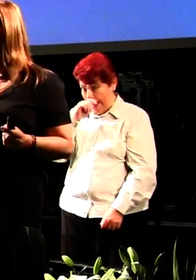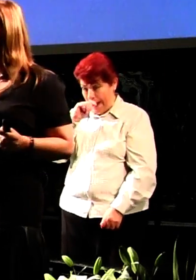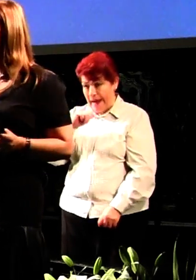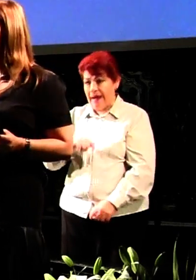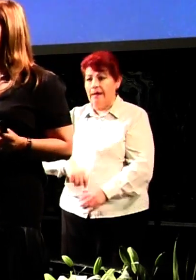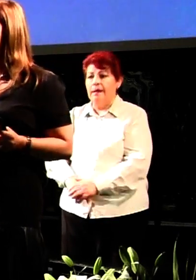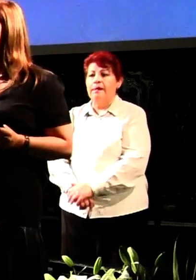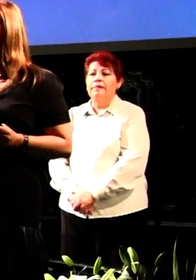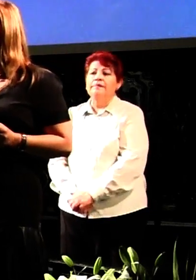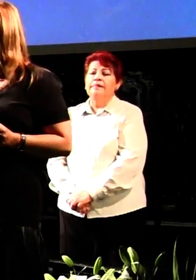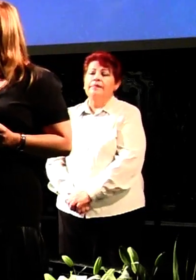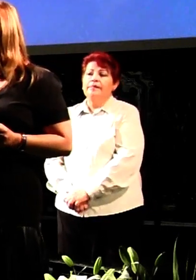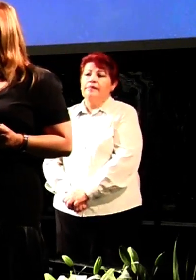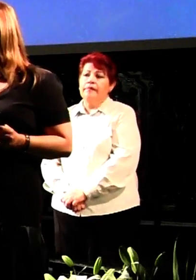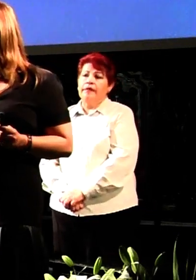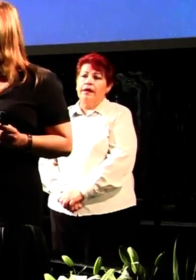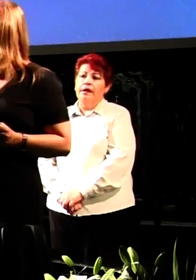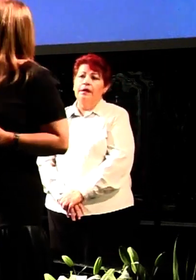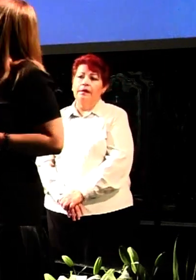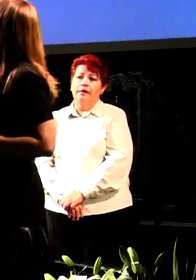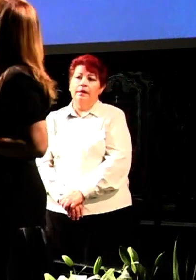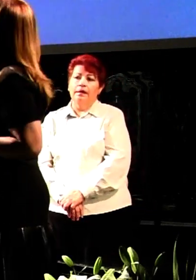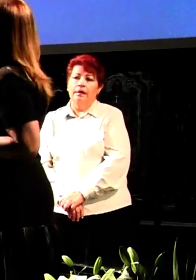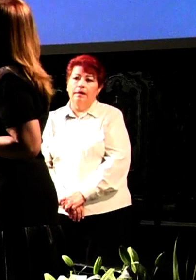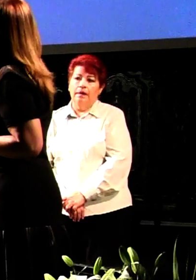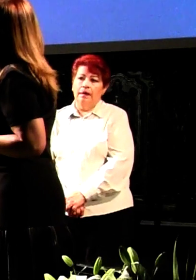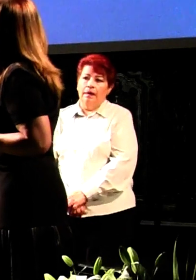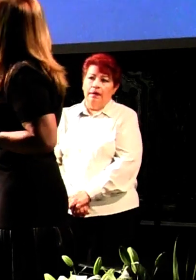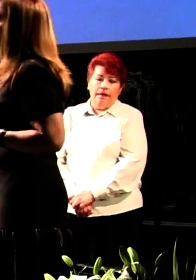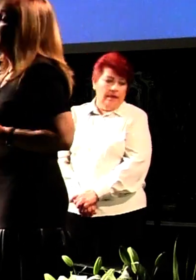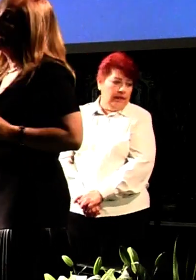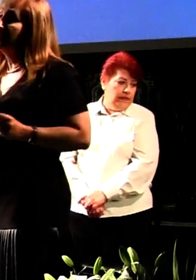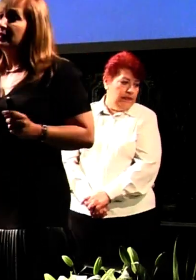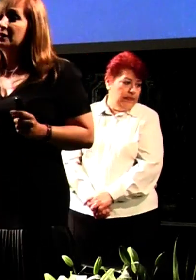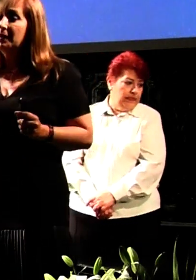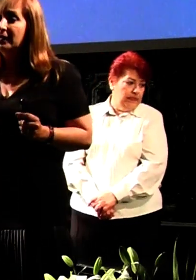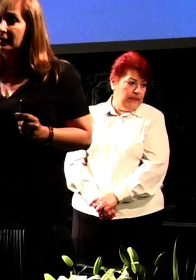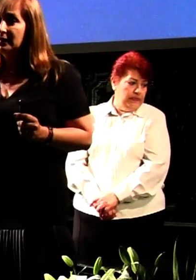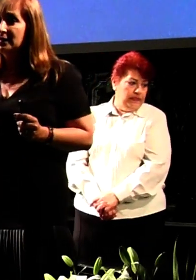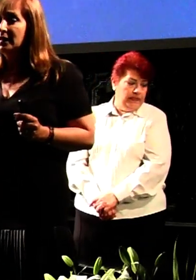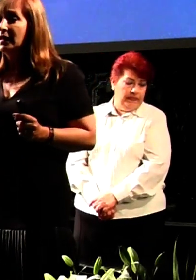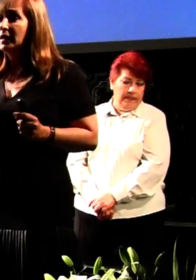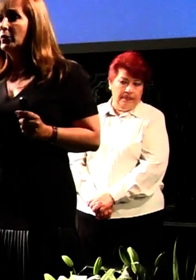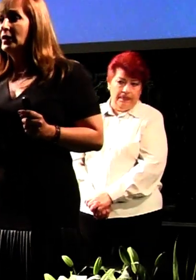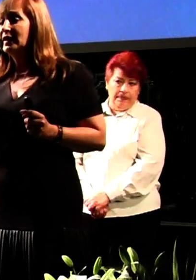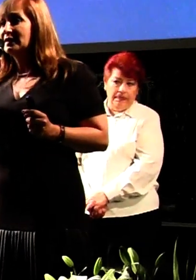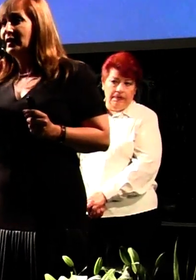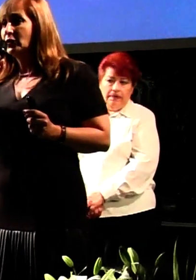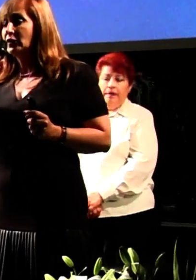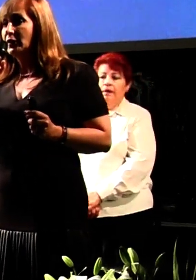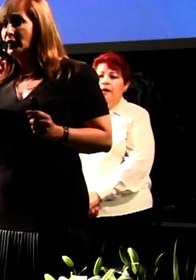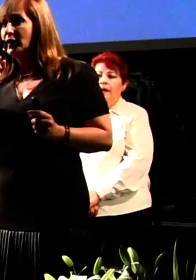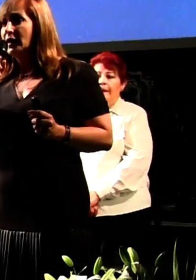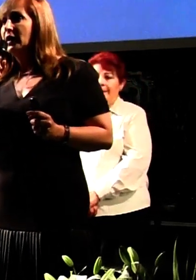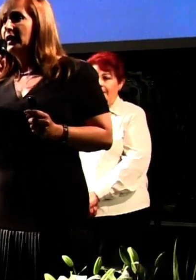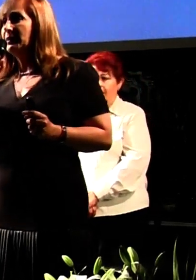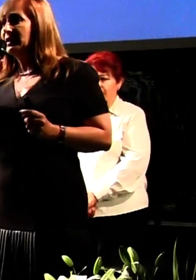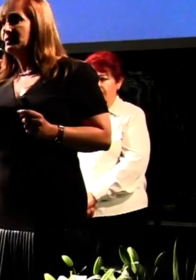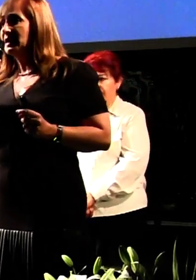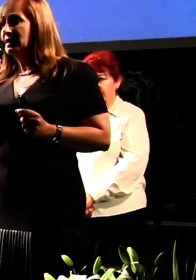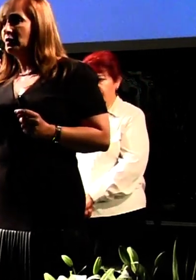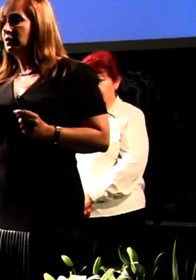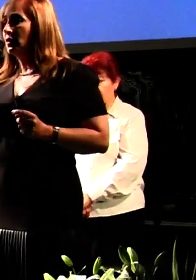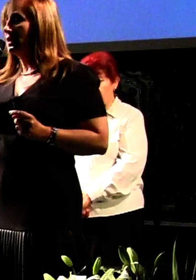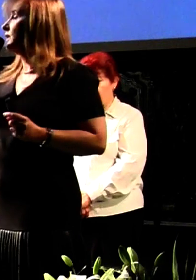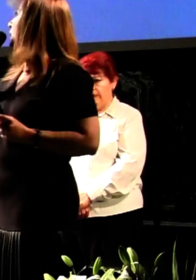terminar rápidamente diciendo que para que haya un bullying, tienen que haber tres partes: el bully, que es el acosador, la